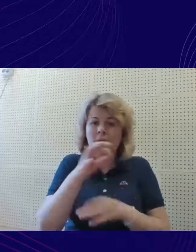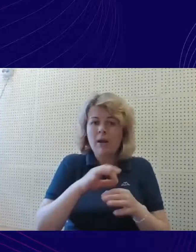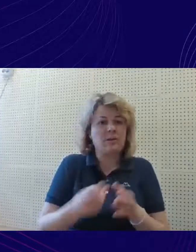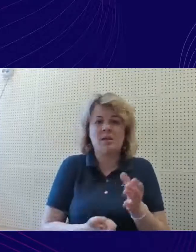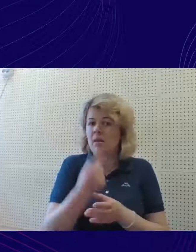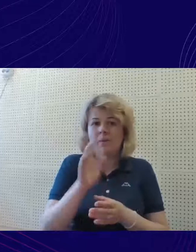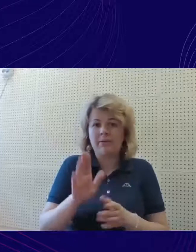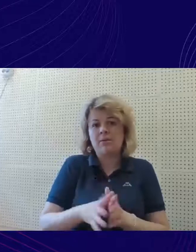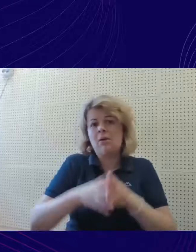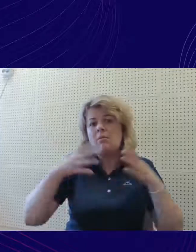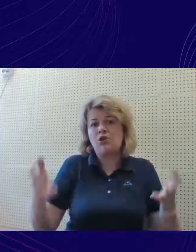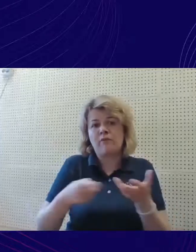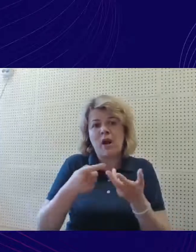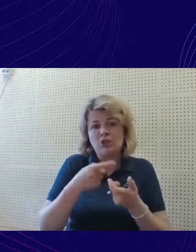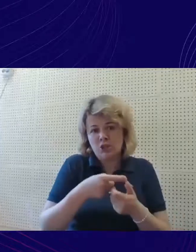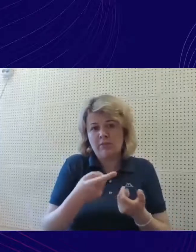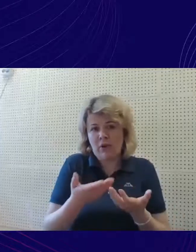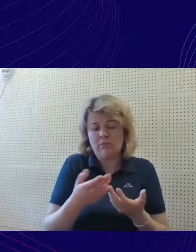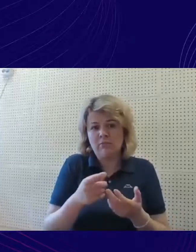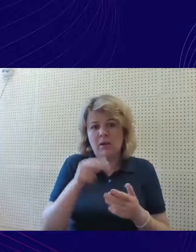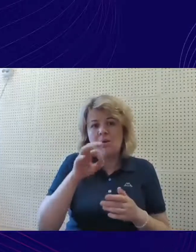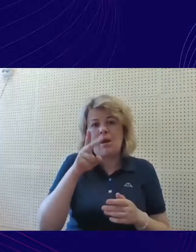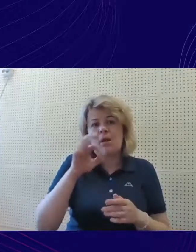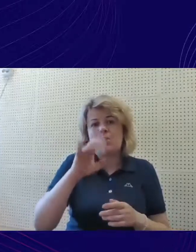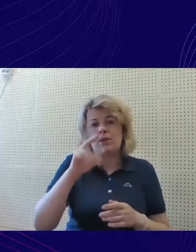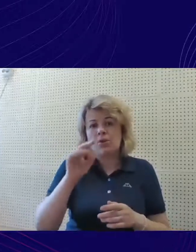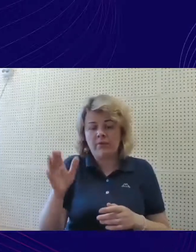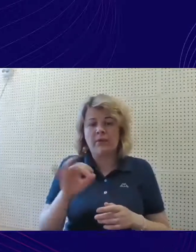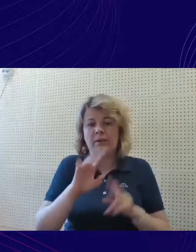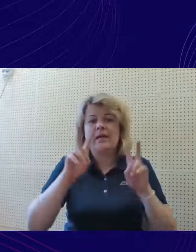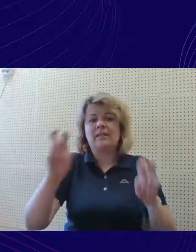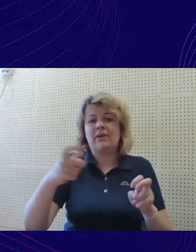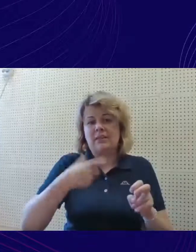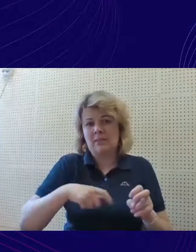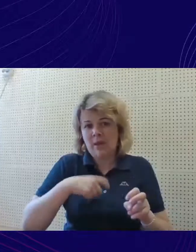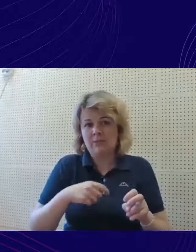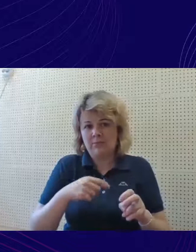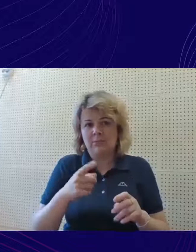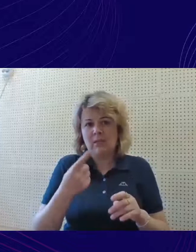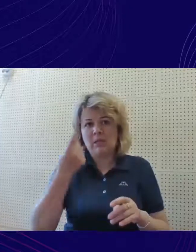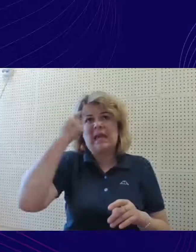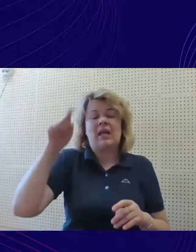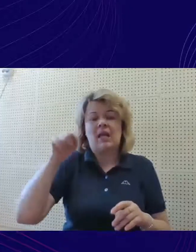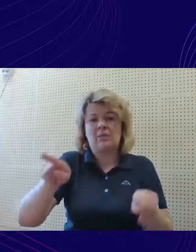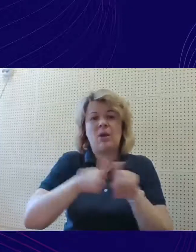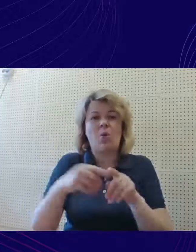И называть себя создателем фильма такого-то и такого-то бессмысленно. Потому